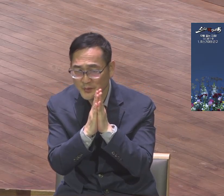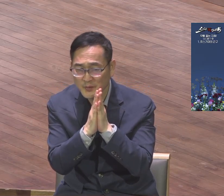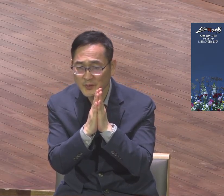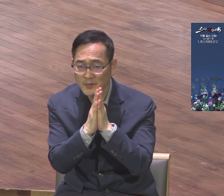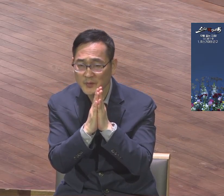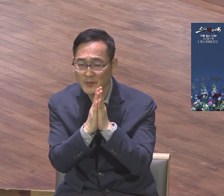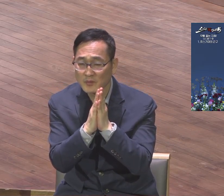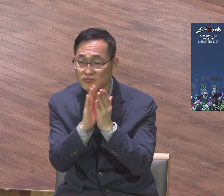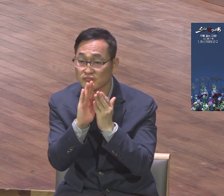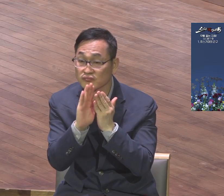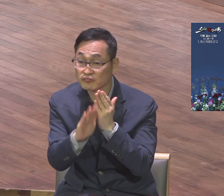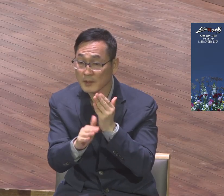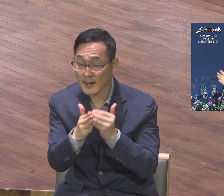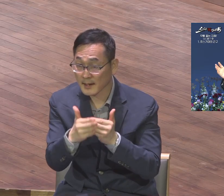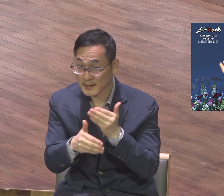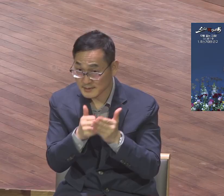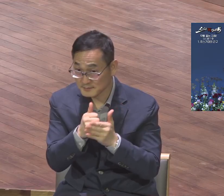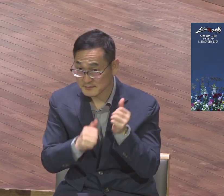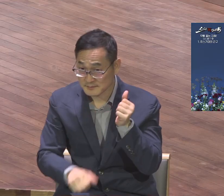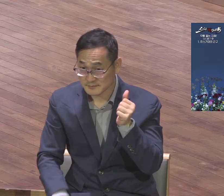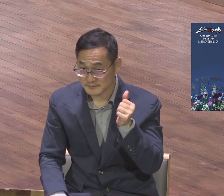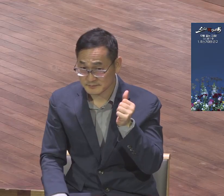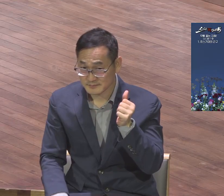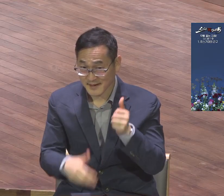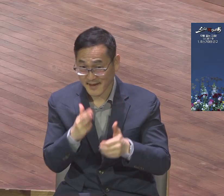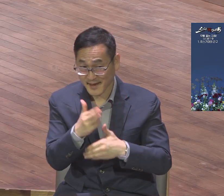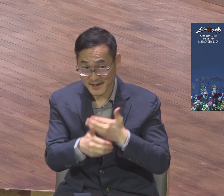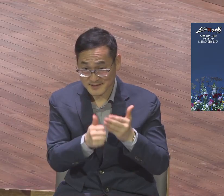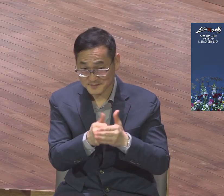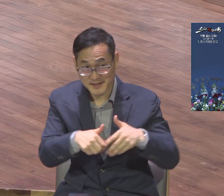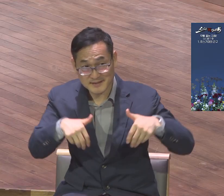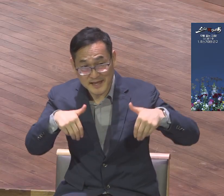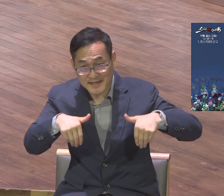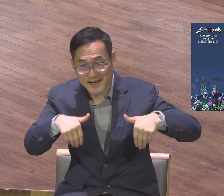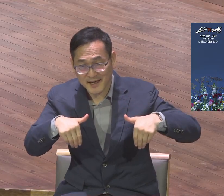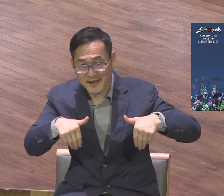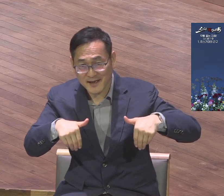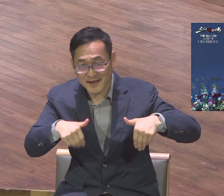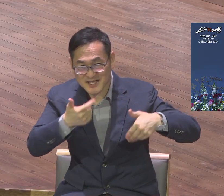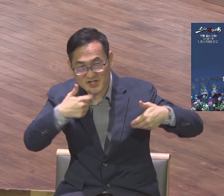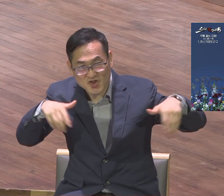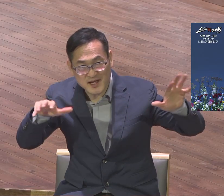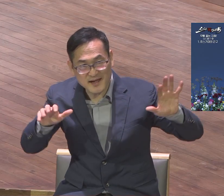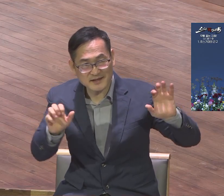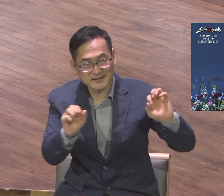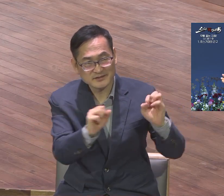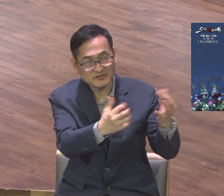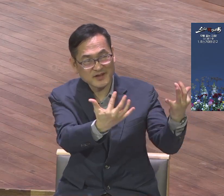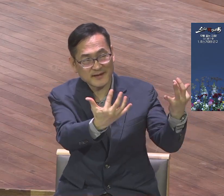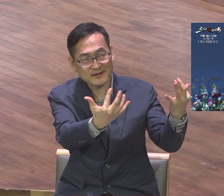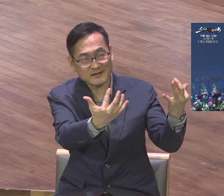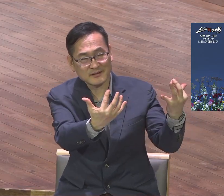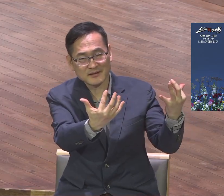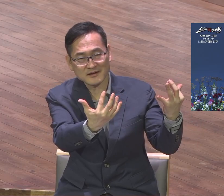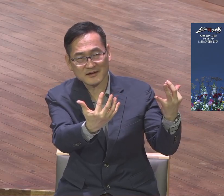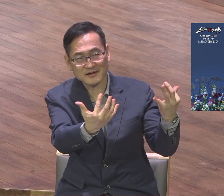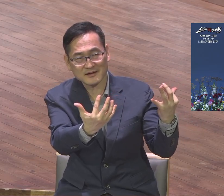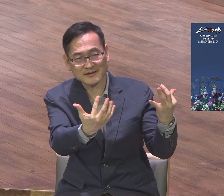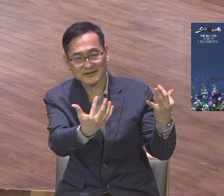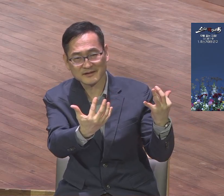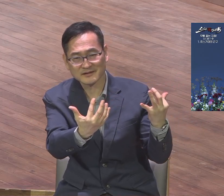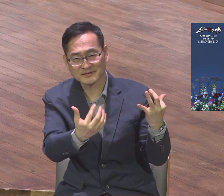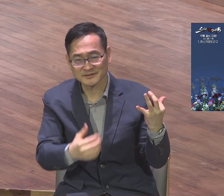그러니까 하나님이요, 하늘의 사자가 얼마나 많은 줄 아세요? 하나님의 사자를 보내가지고 그날